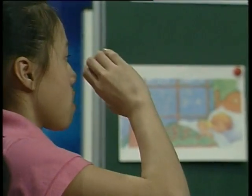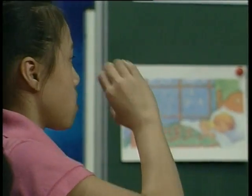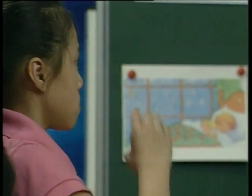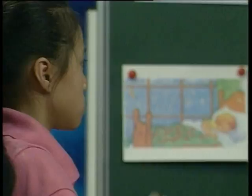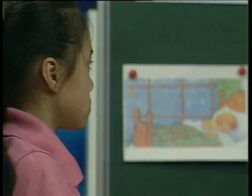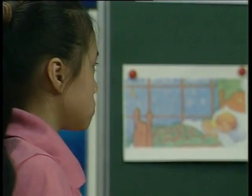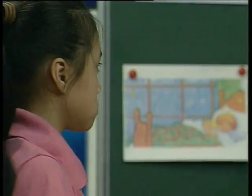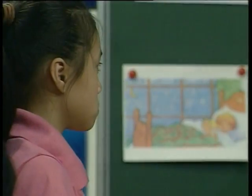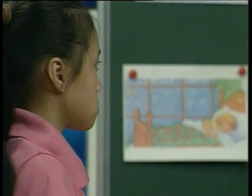Đây là ký hiệu uống